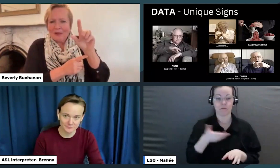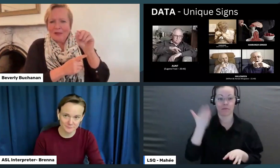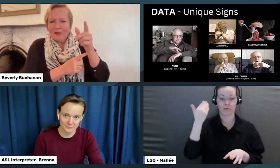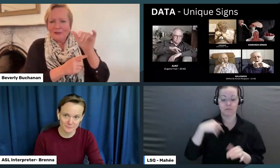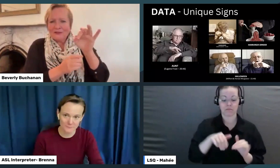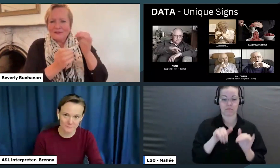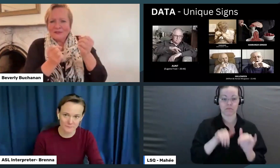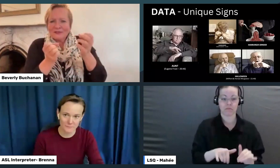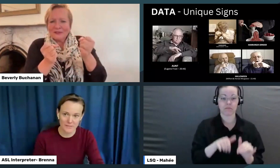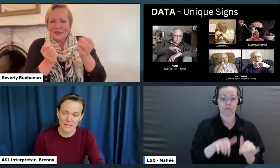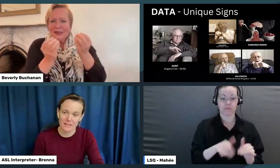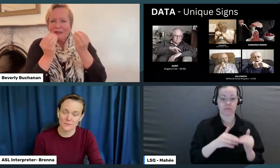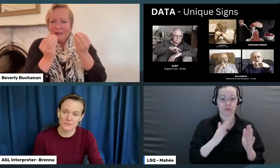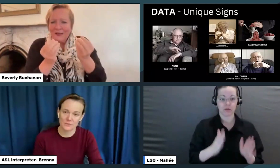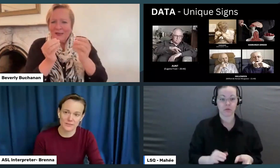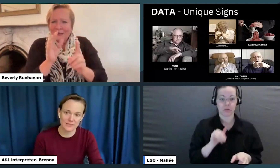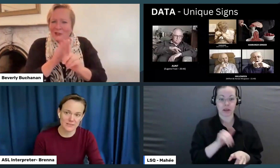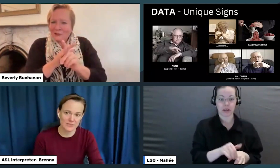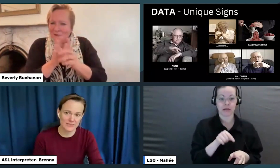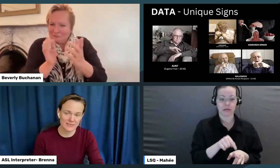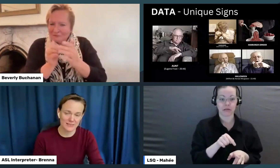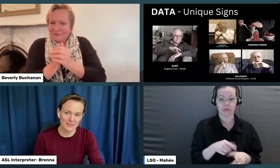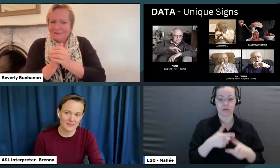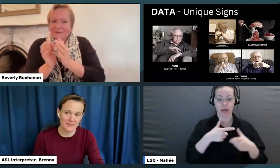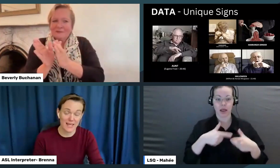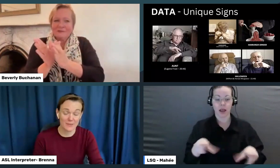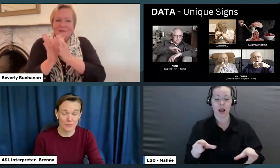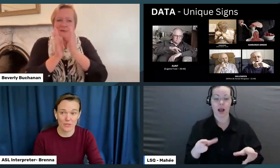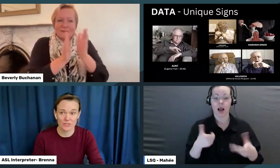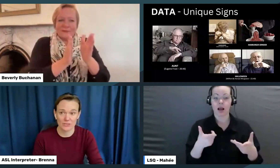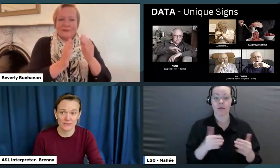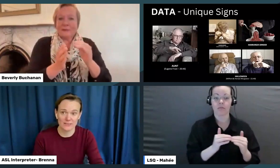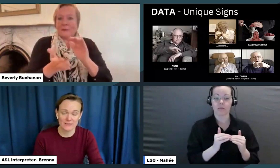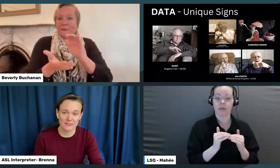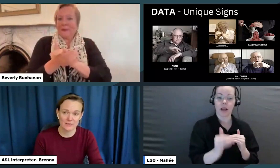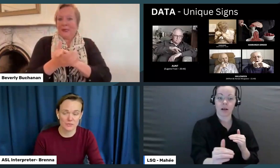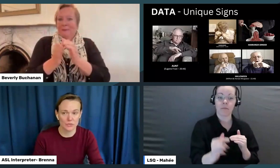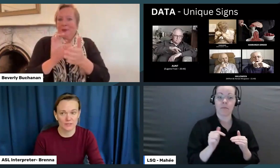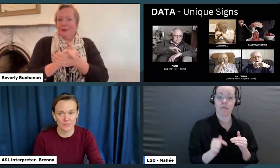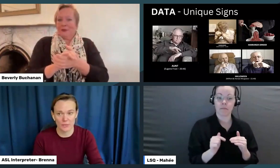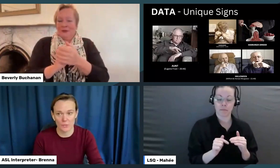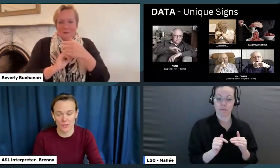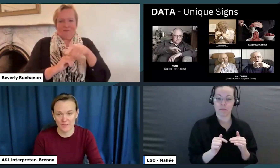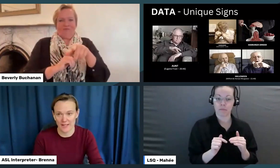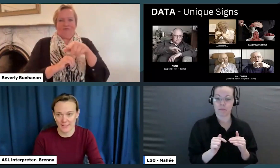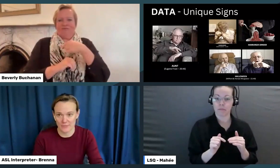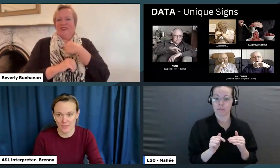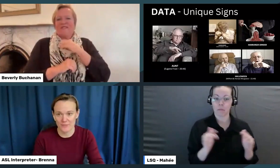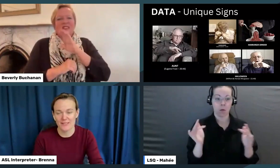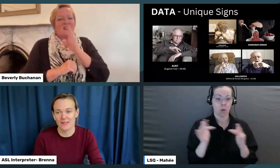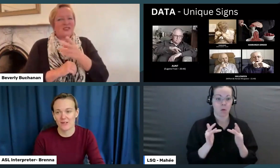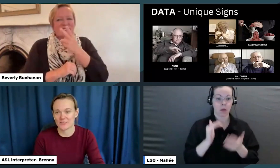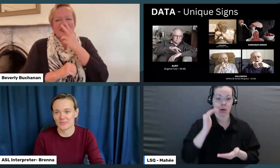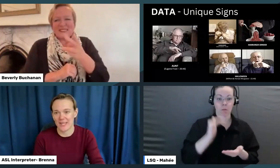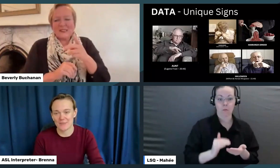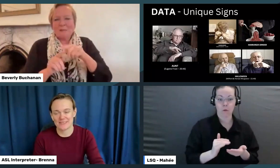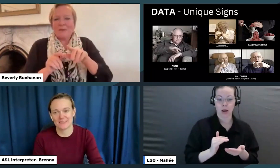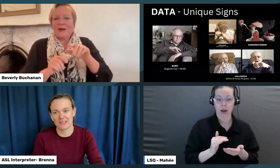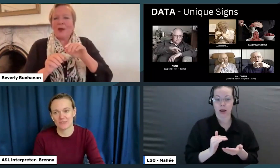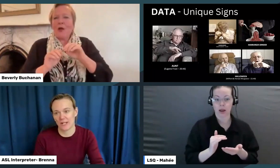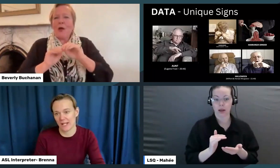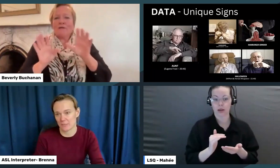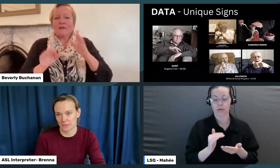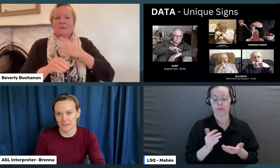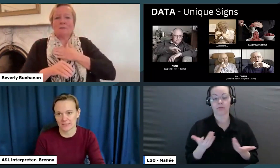Alors, c'était très intéressant du point de vue étymologique pour déterminer ses origines. Et comme un signe pour